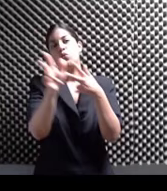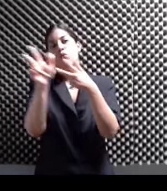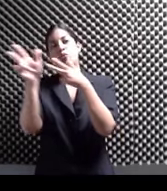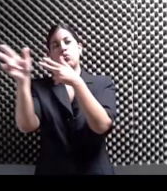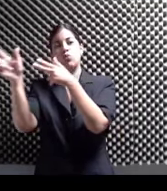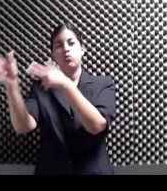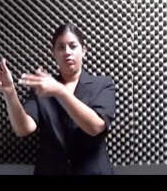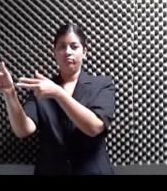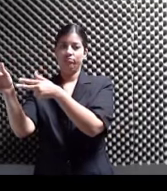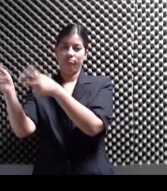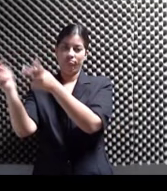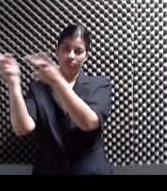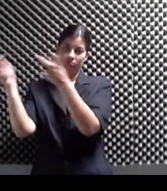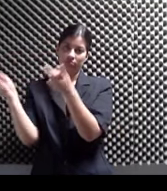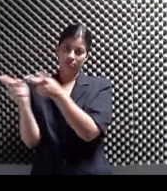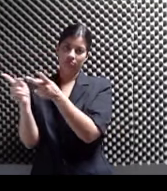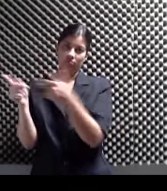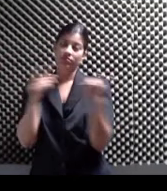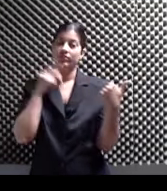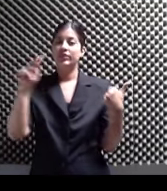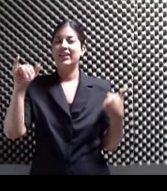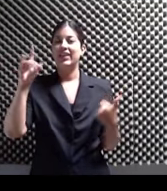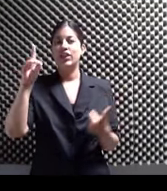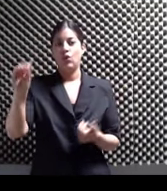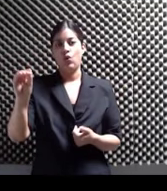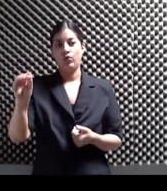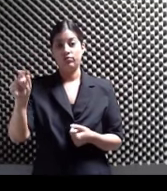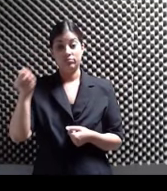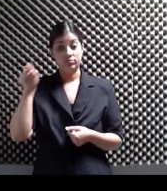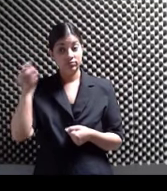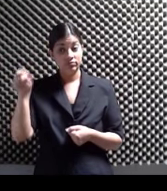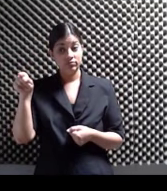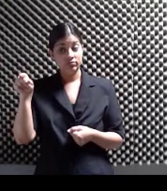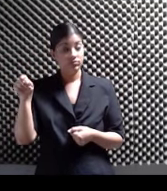entonces al Nido del Guerrero. En el nido hacemos